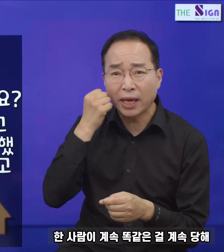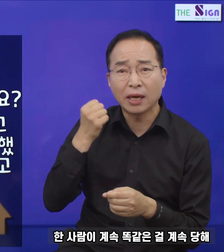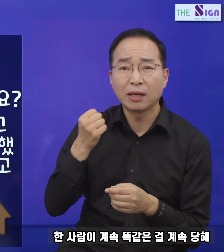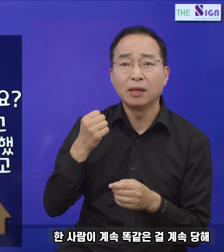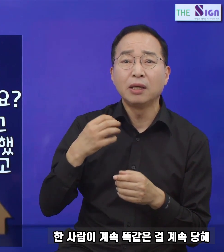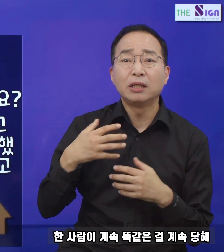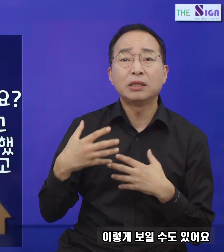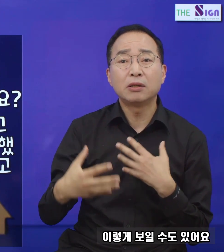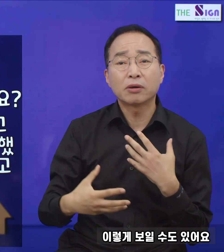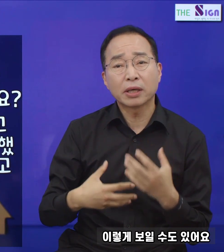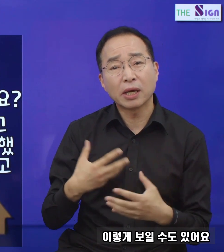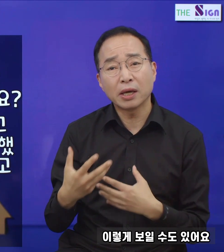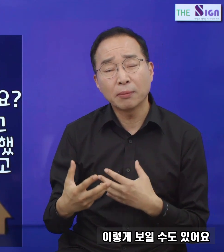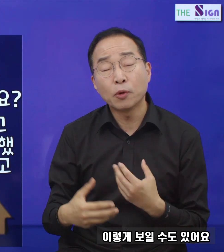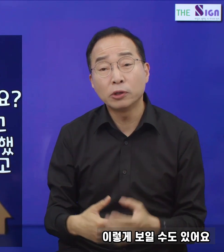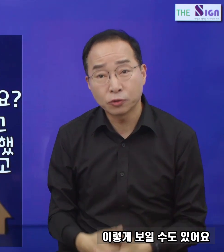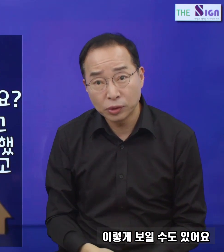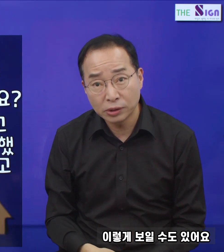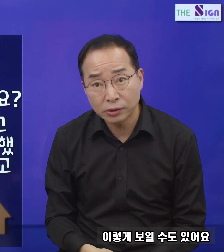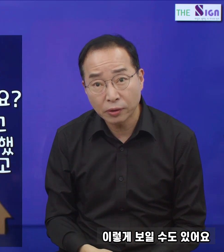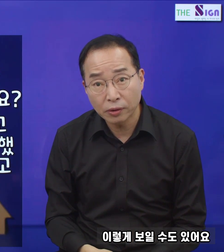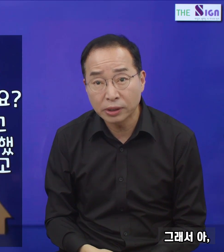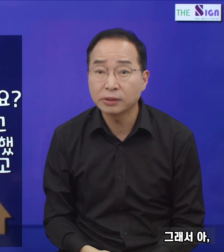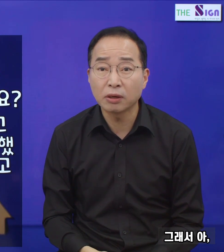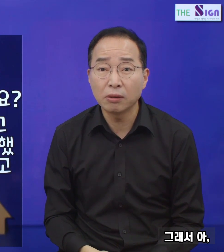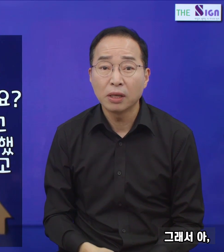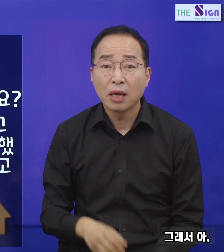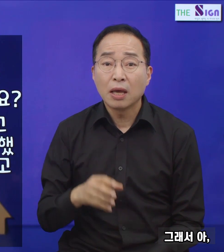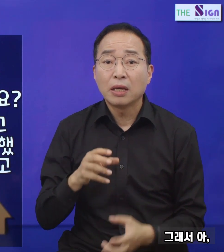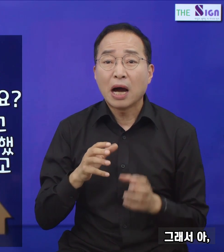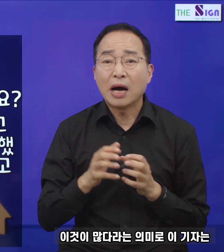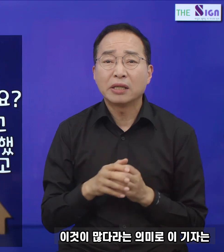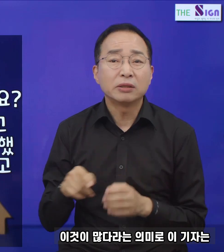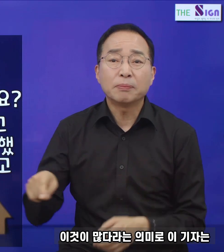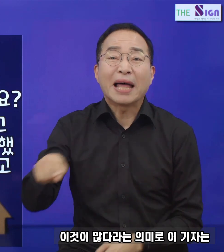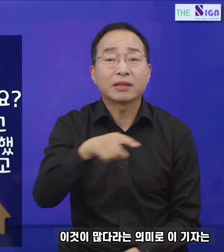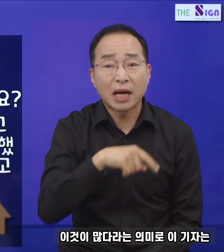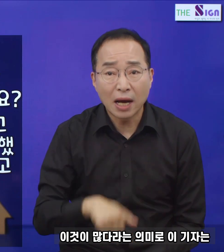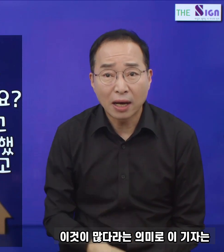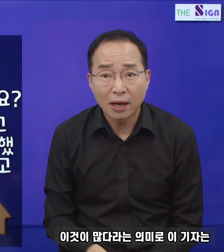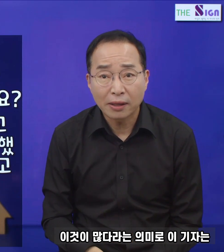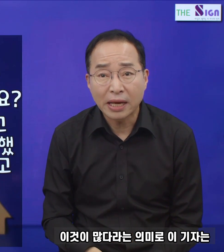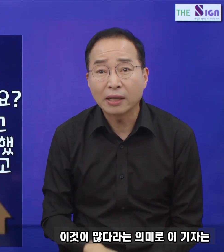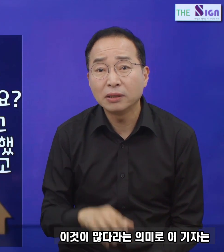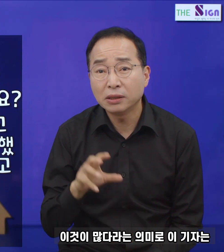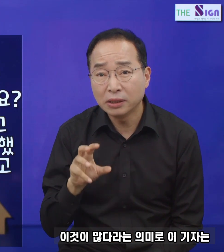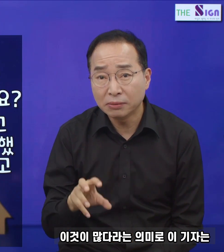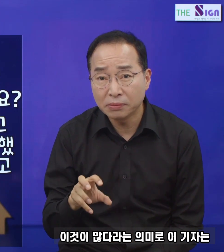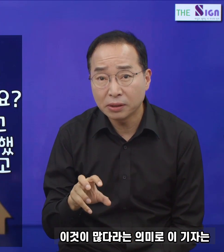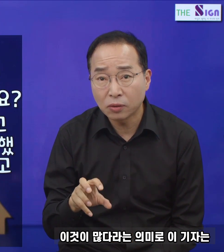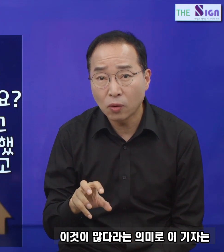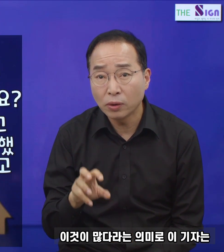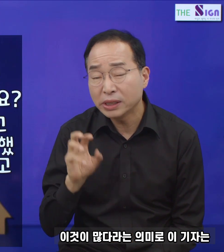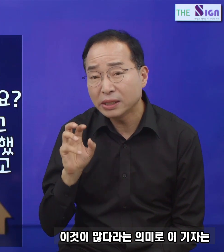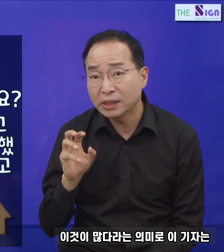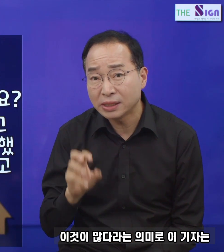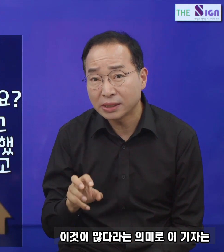당해 이렇게 보일 수도 있어요. 그래서 이것이 많다라는 의미로 이 기사는